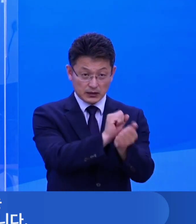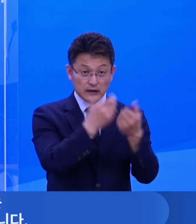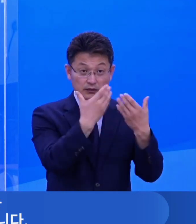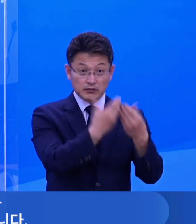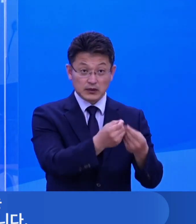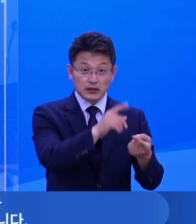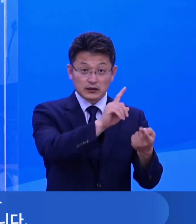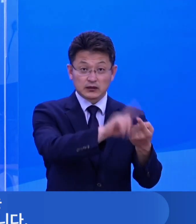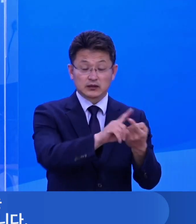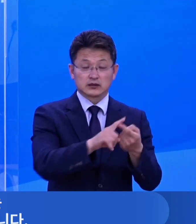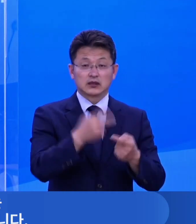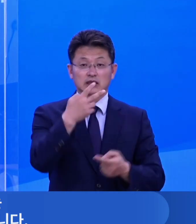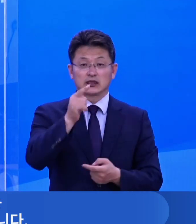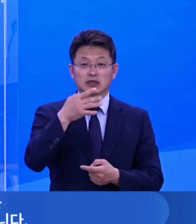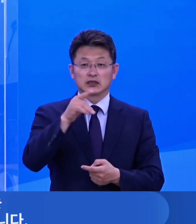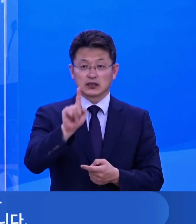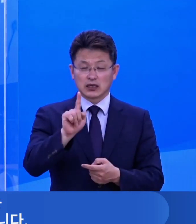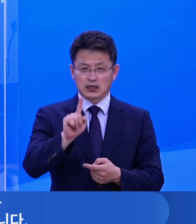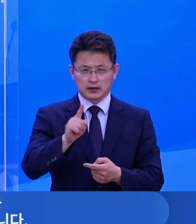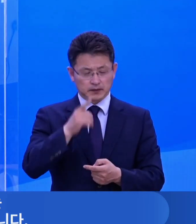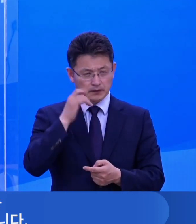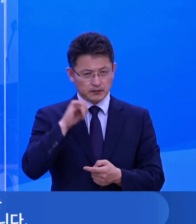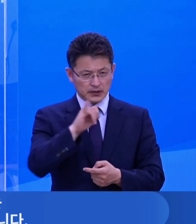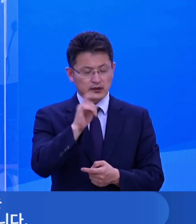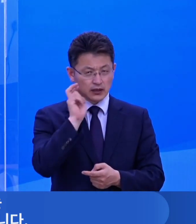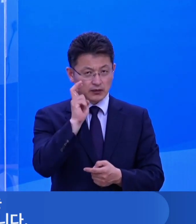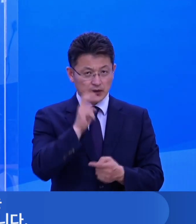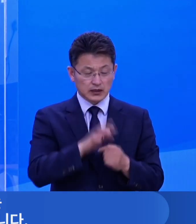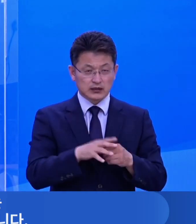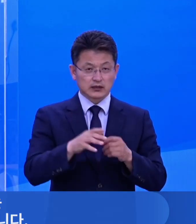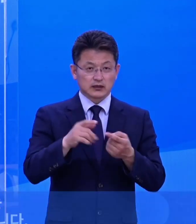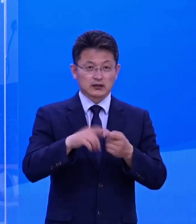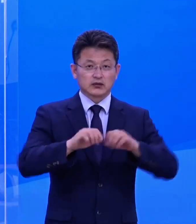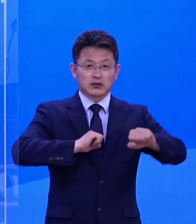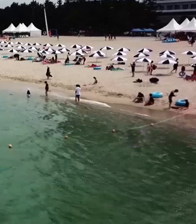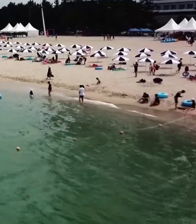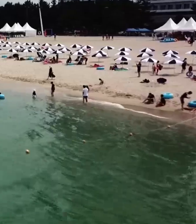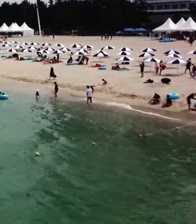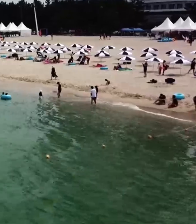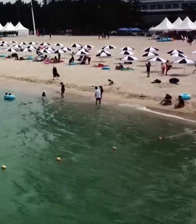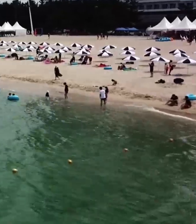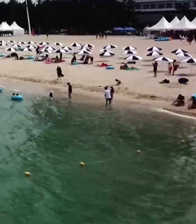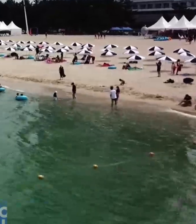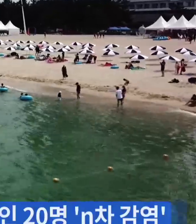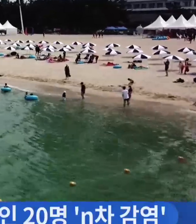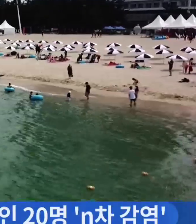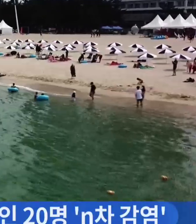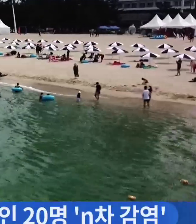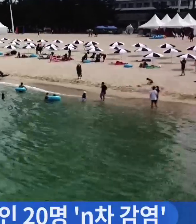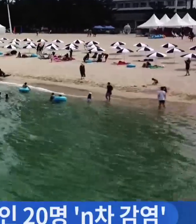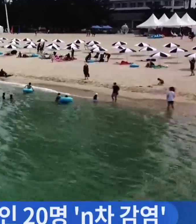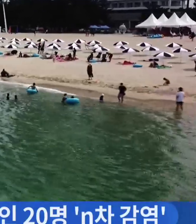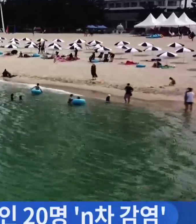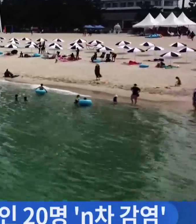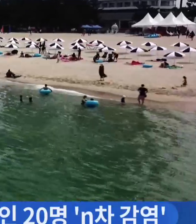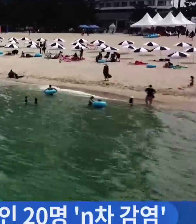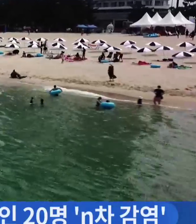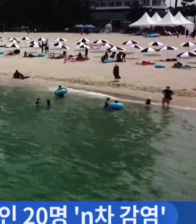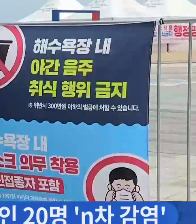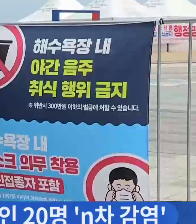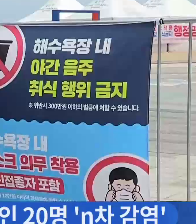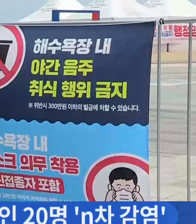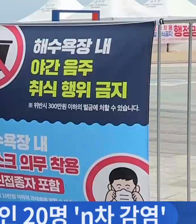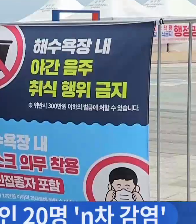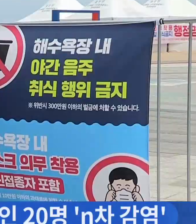대해서는 델타 변이 바이러스로 간주하고 대응하겠습니다. 어제부터 4단계로 격상된 강원도